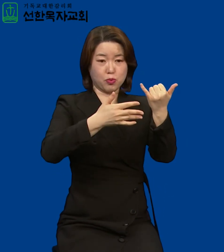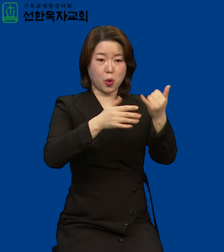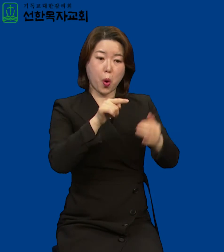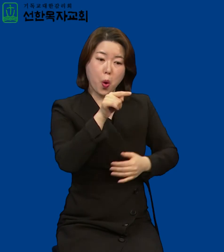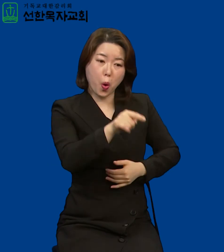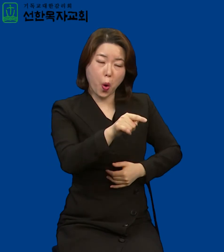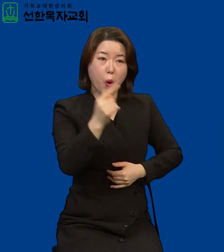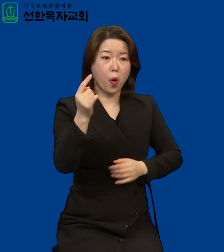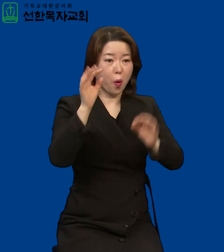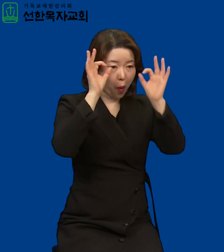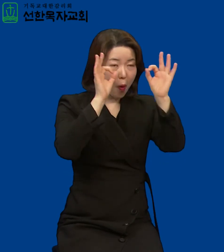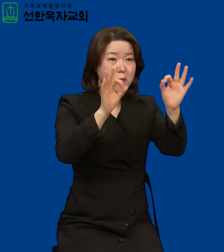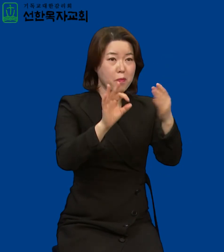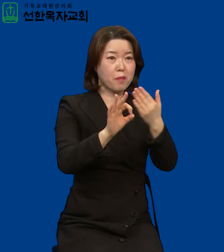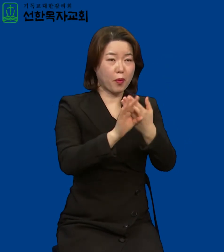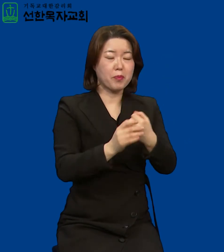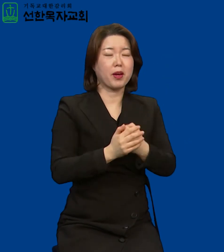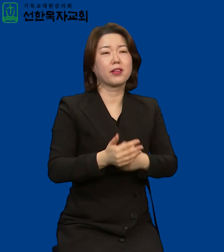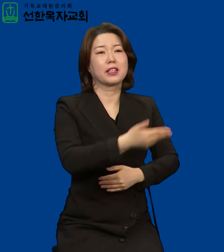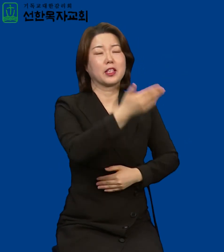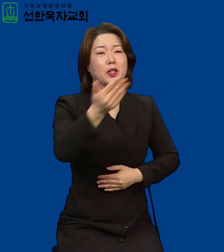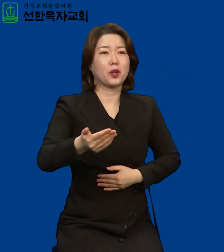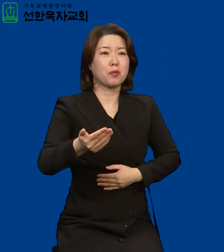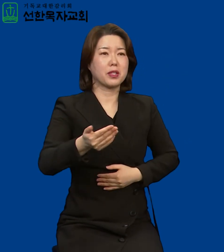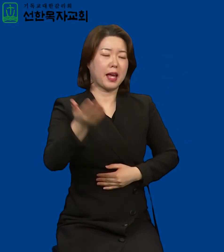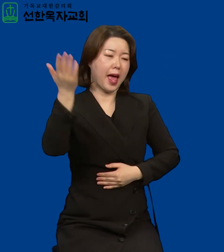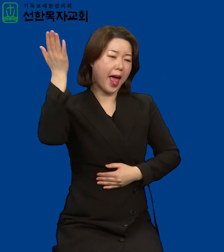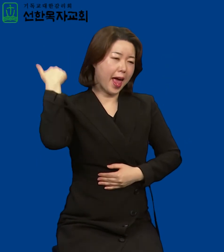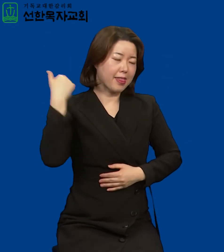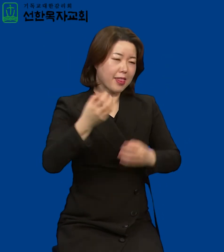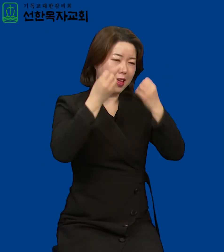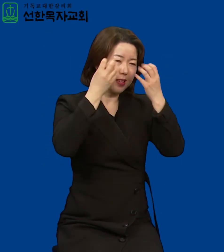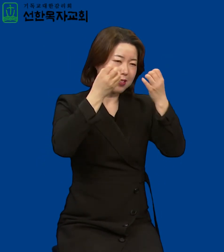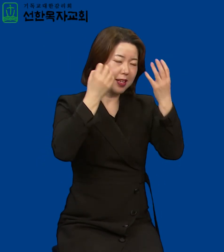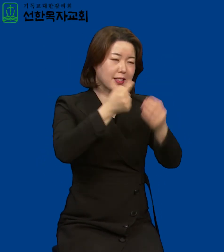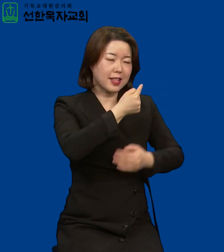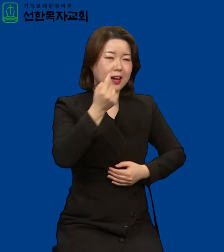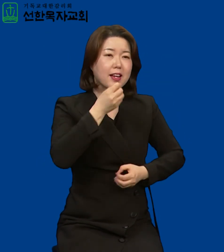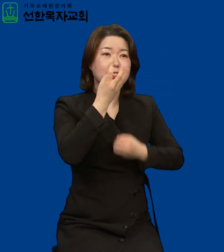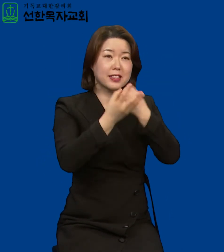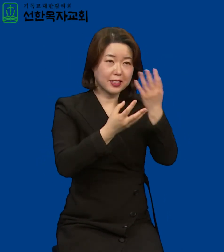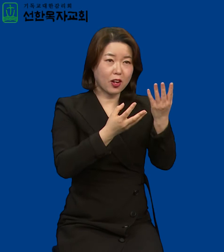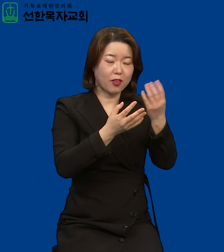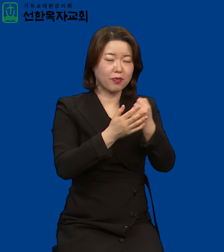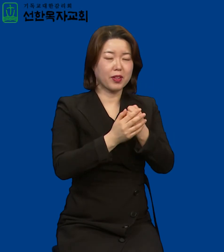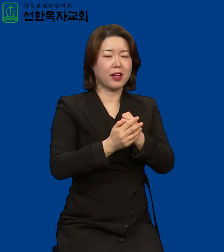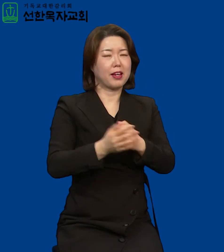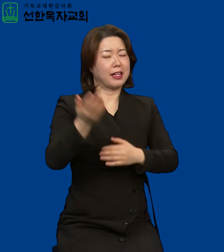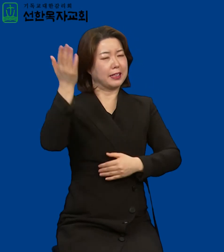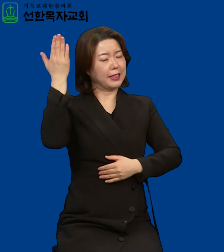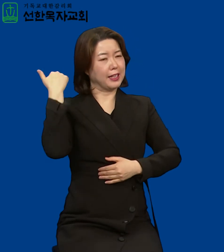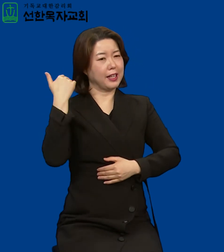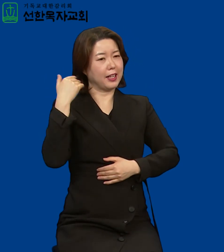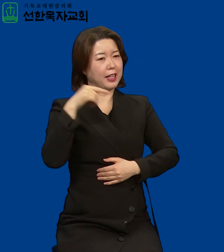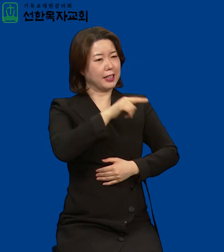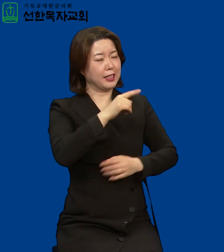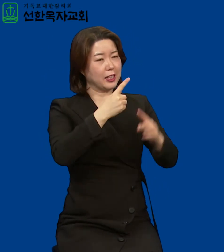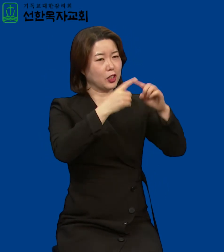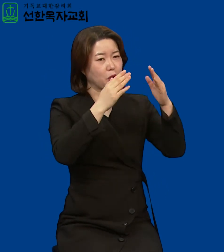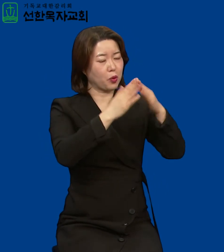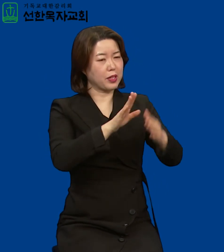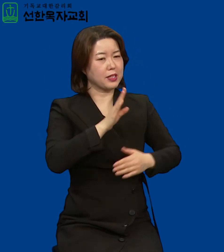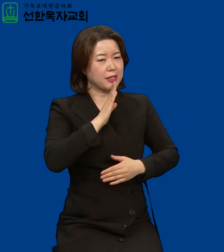들어오시면 여러분들이 그때 그 생생했던 증언들, 선한목자교회가 진짜